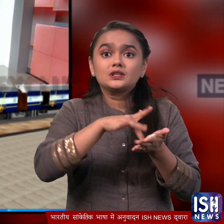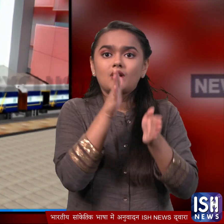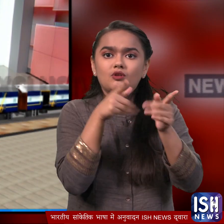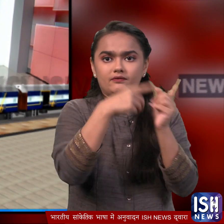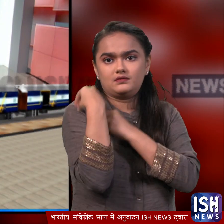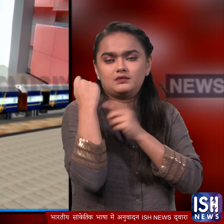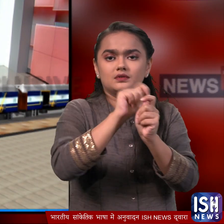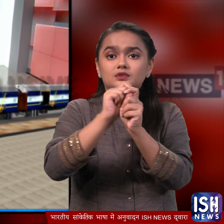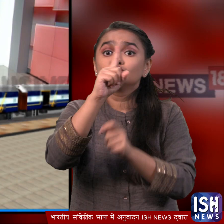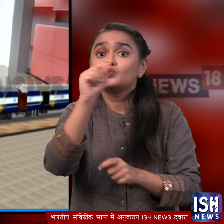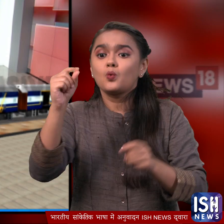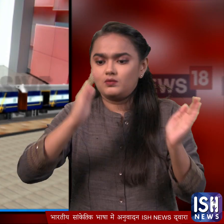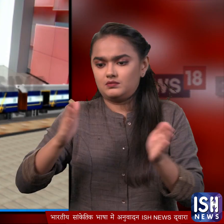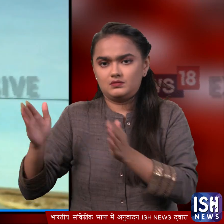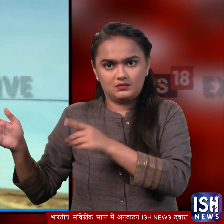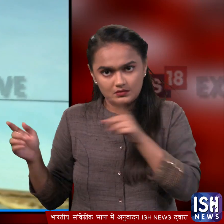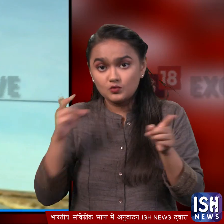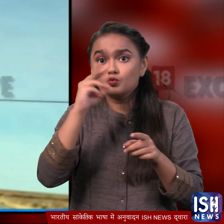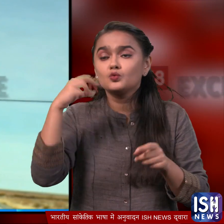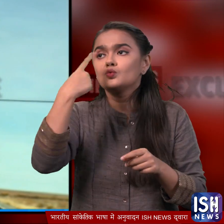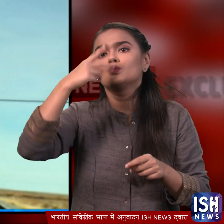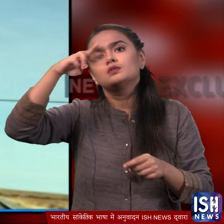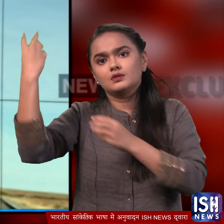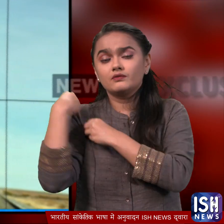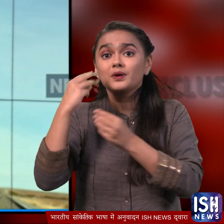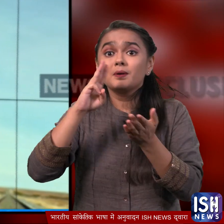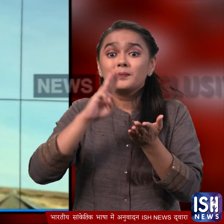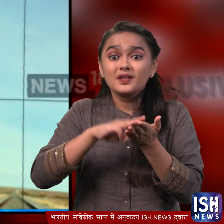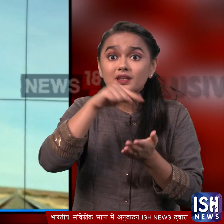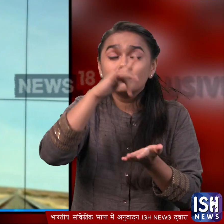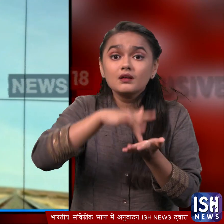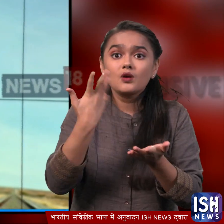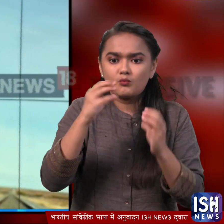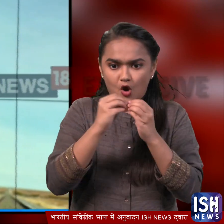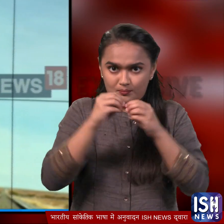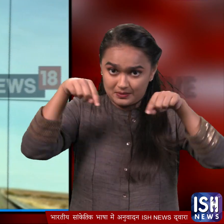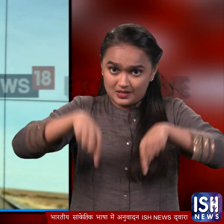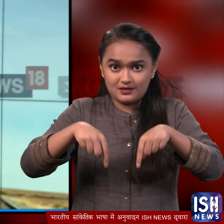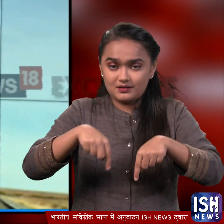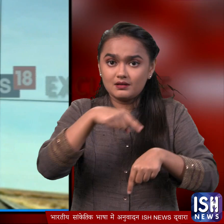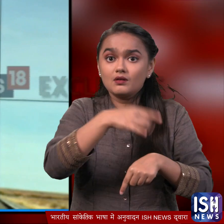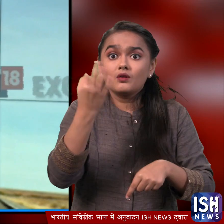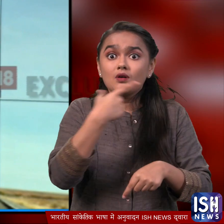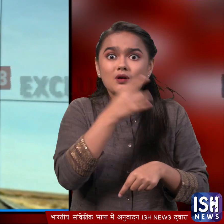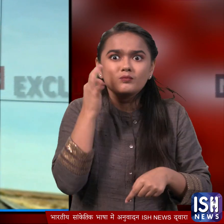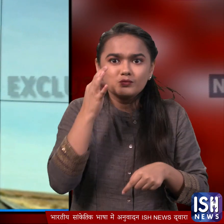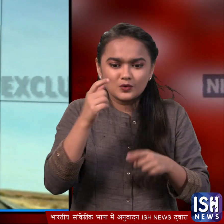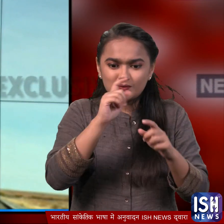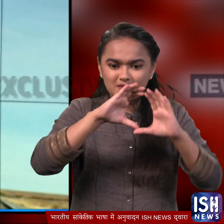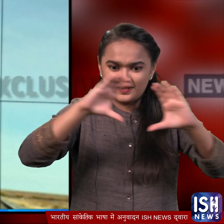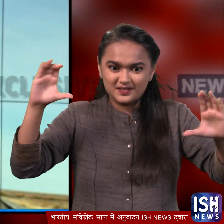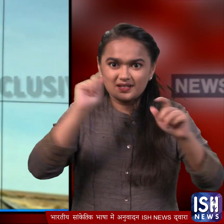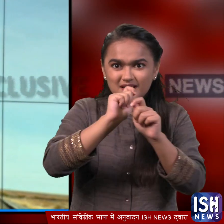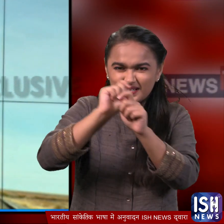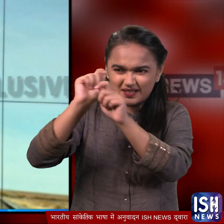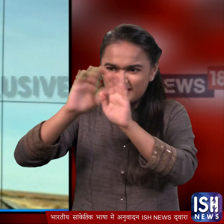जिम्मेदारी मध्य रेलवे को दी गई। सौभाग्य की एक बात है कि मध्य रेलवे का मुख्यालय मुंबई में है, जिसने करीब 1 साल पहले यात्रियों वाले डिब्बों में बदलाव